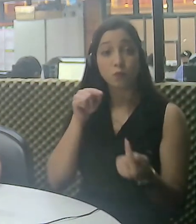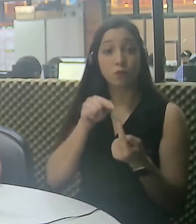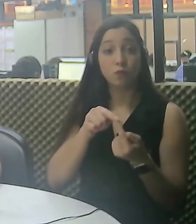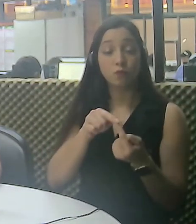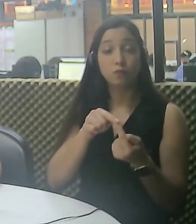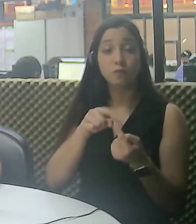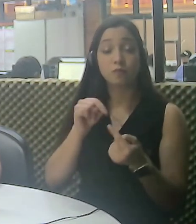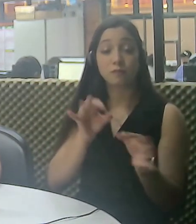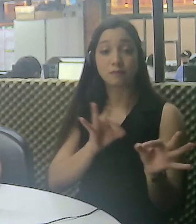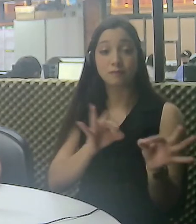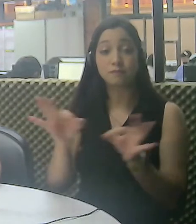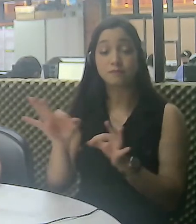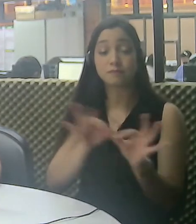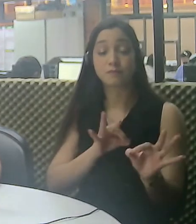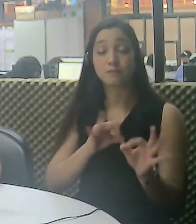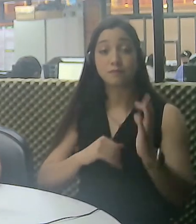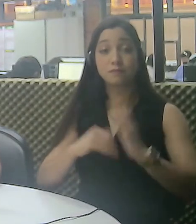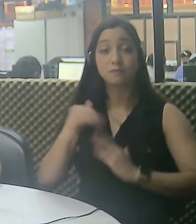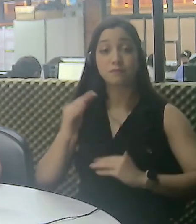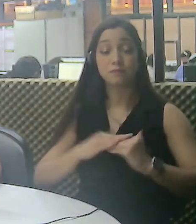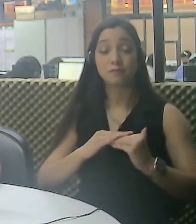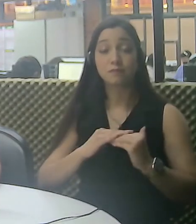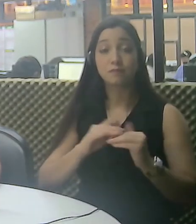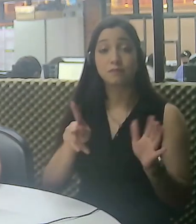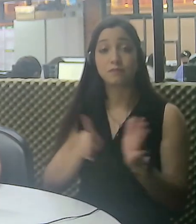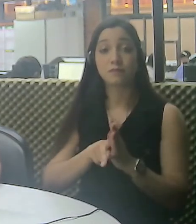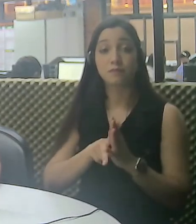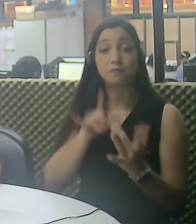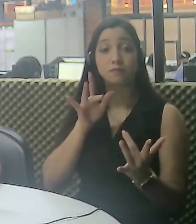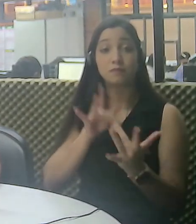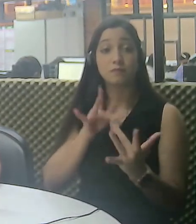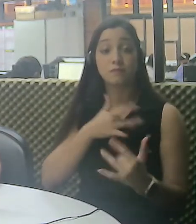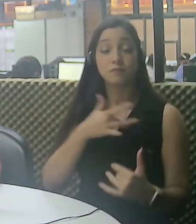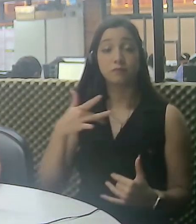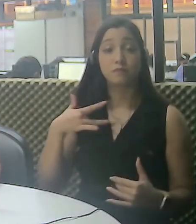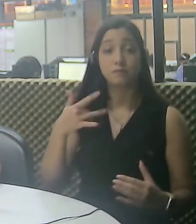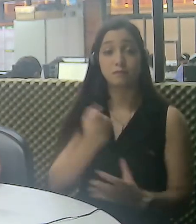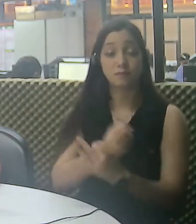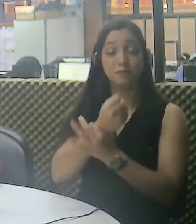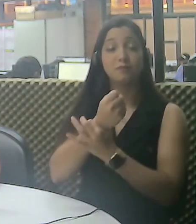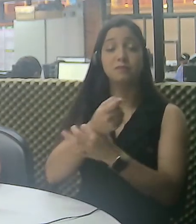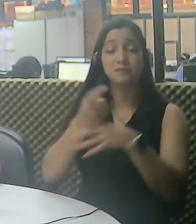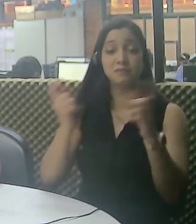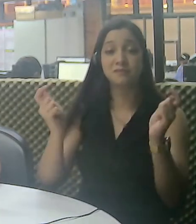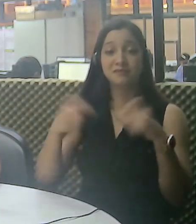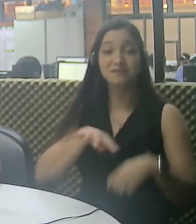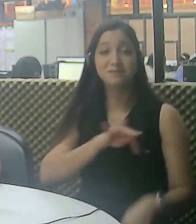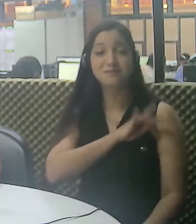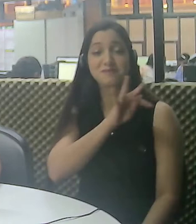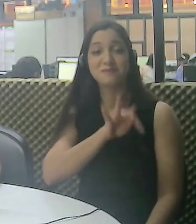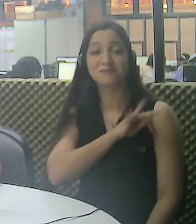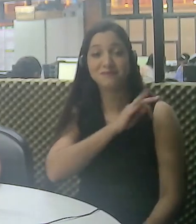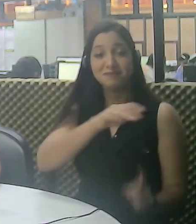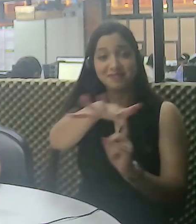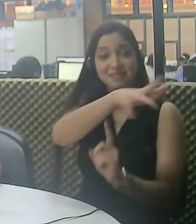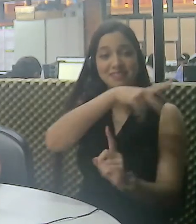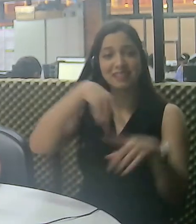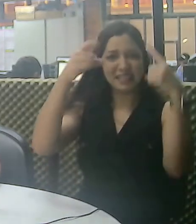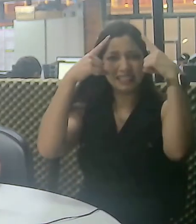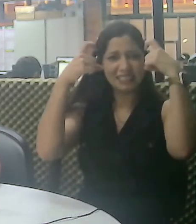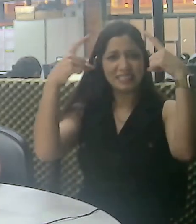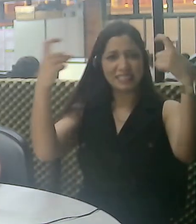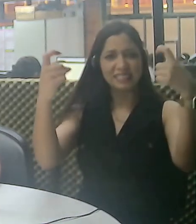o preparo dos profissionais da linha de frente em saúde para lidarem com maior segurança e competência técnica com as situações de